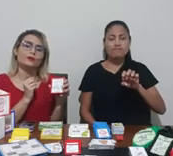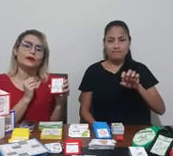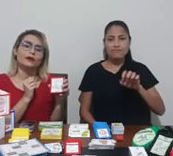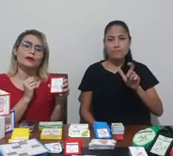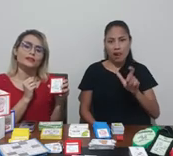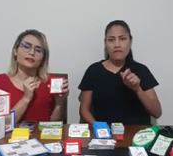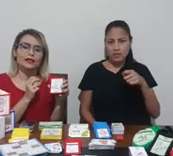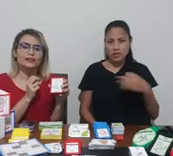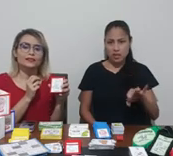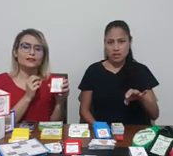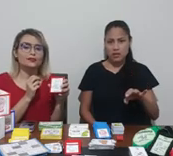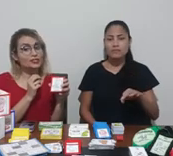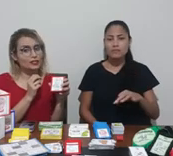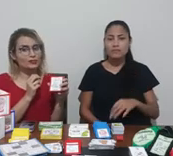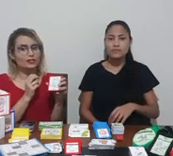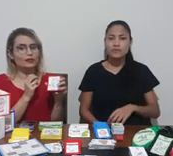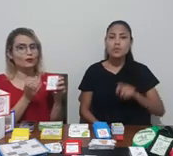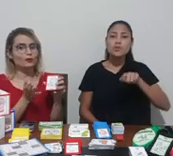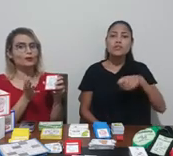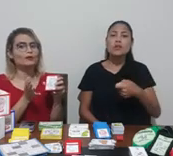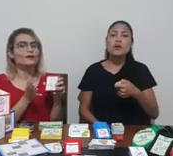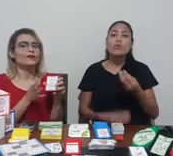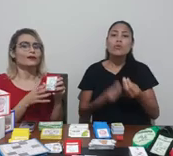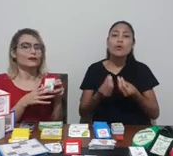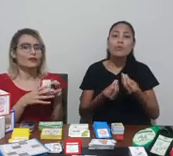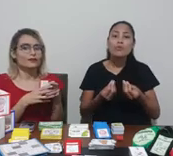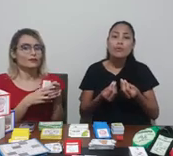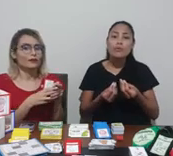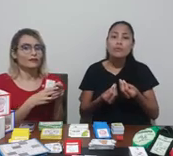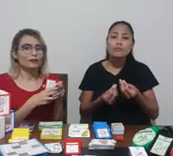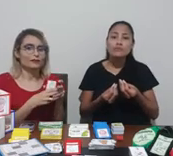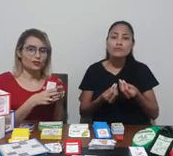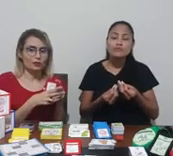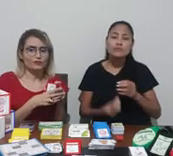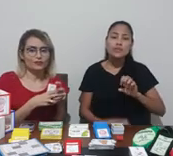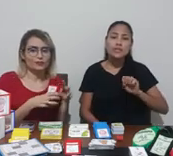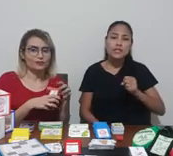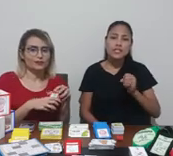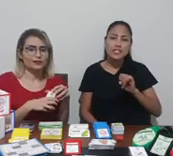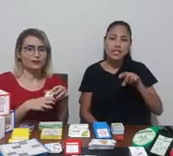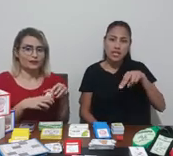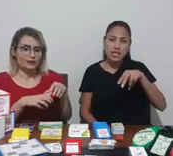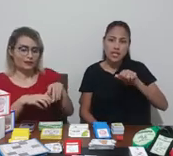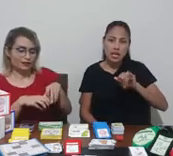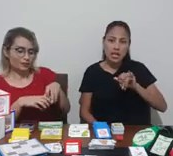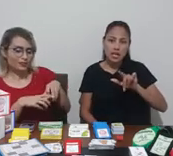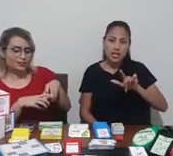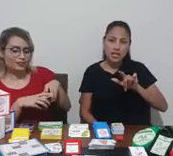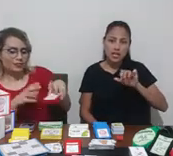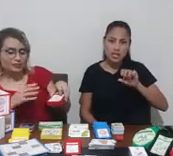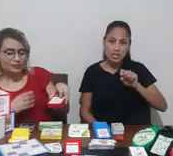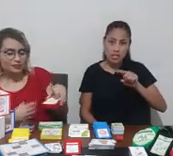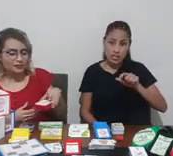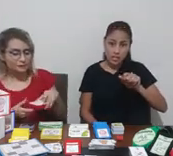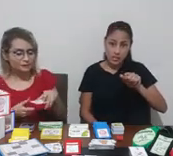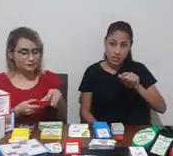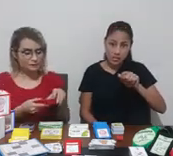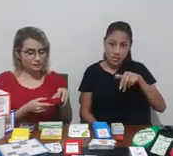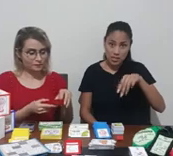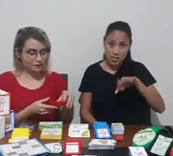Então, esse sinalizante, o sinal seria como? Aqui vai dar o sinal para vocês. Então,